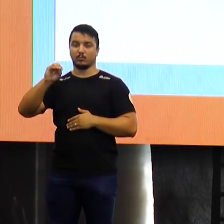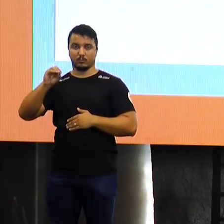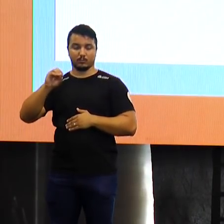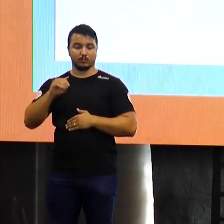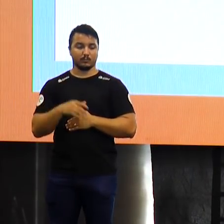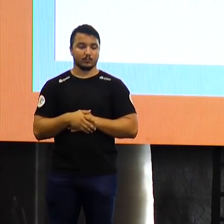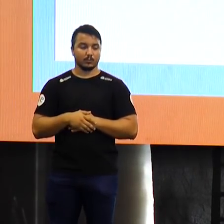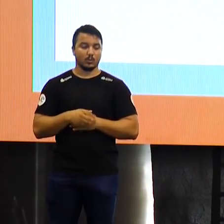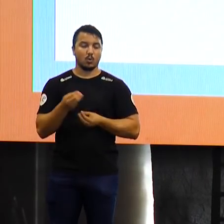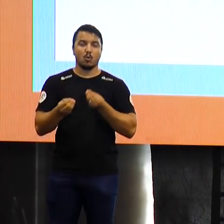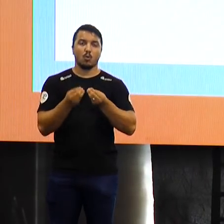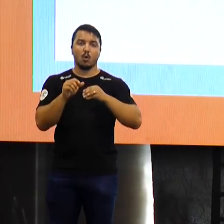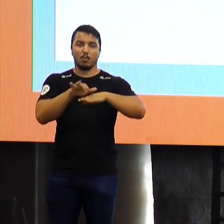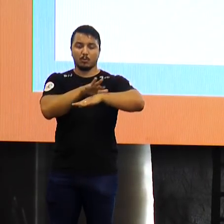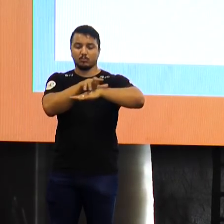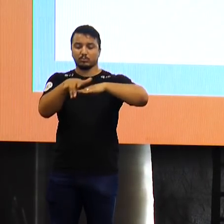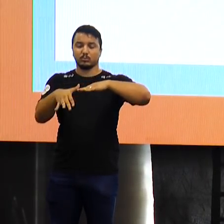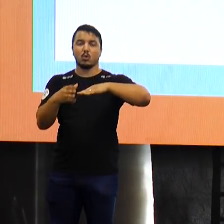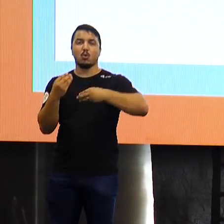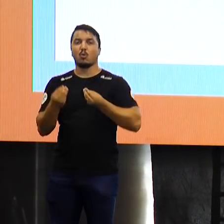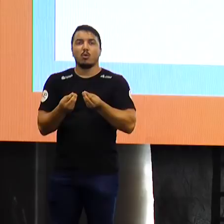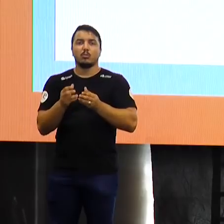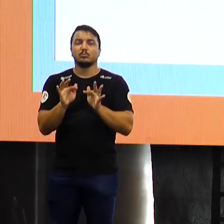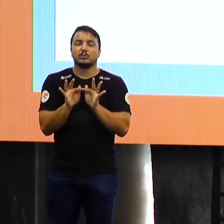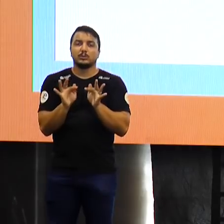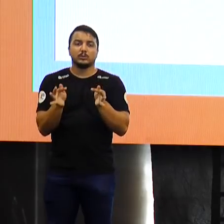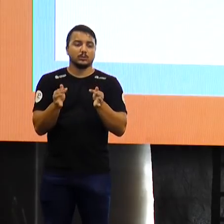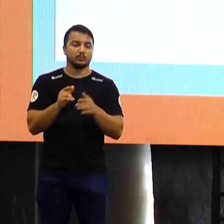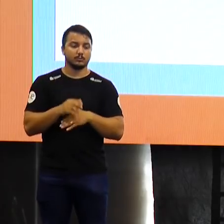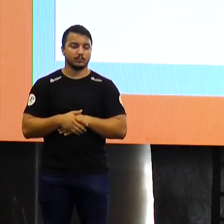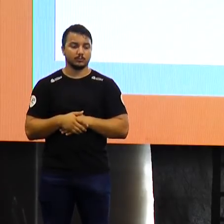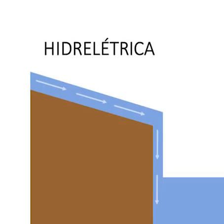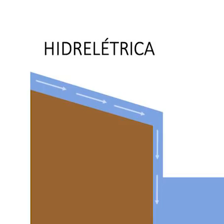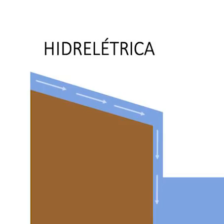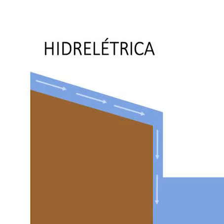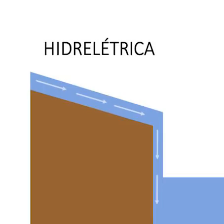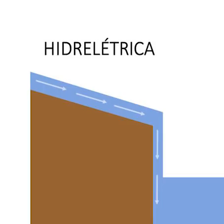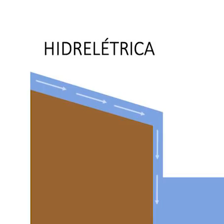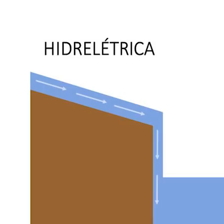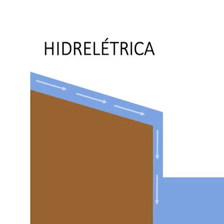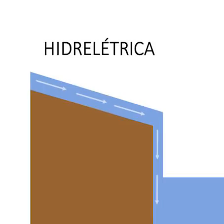Convencionalmente, como é que eu monto uma usina hidrelétrica? É simples, adiantando mais um.